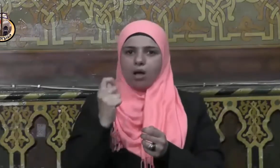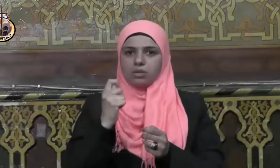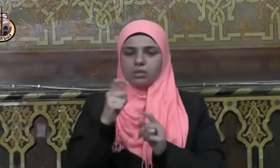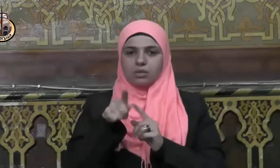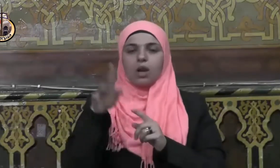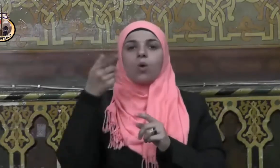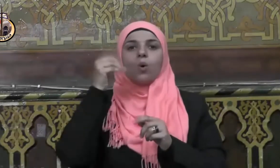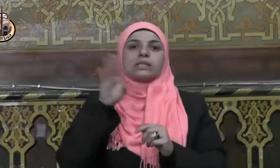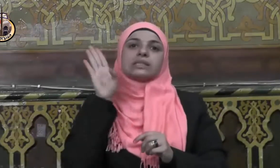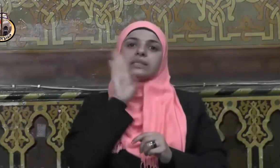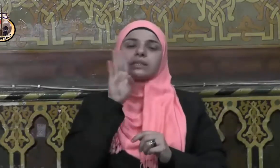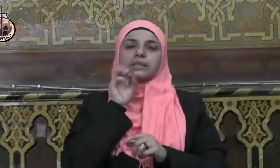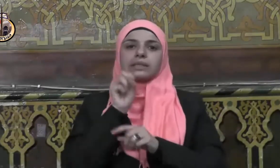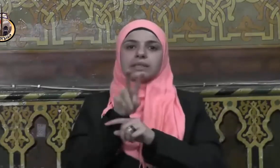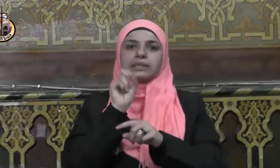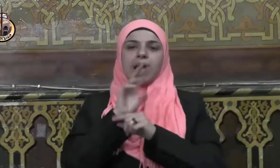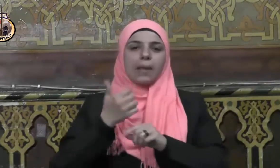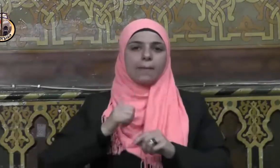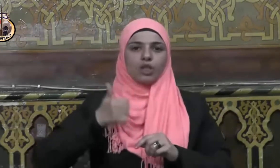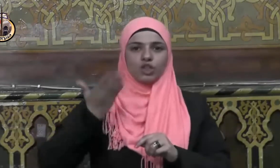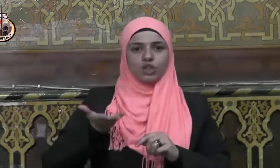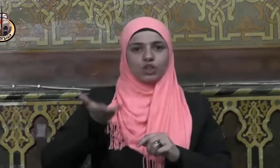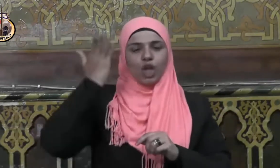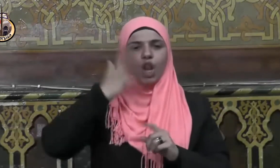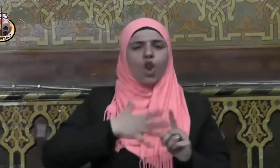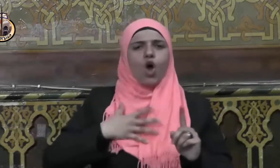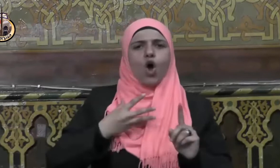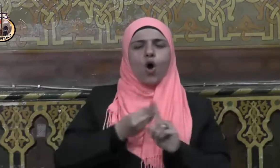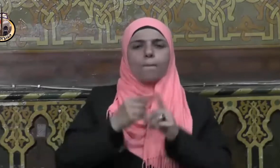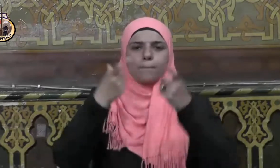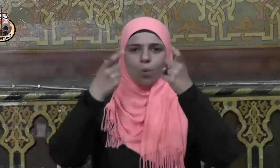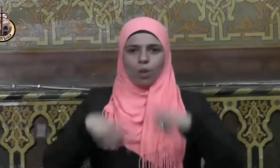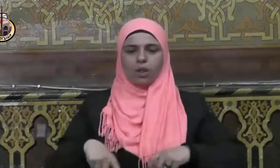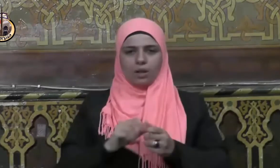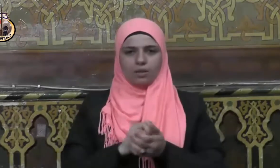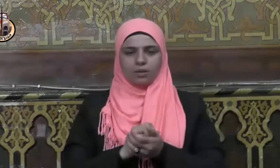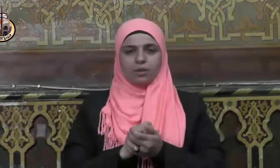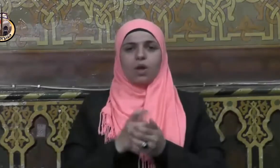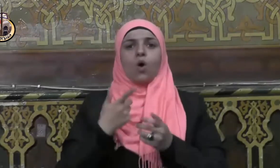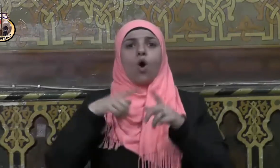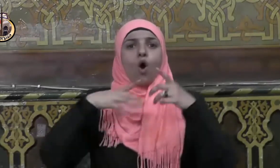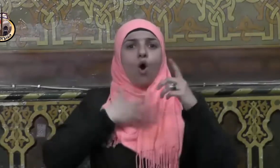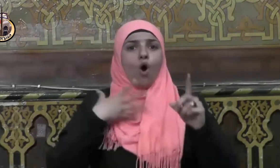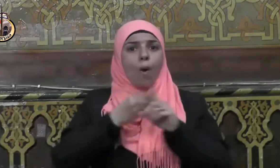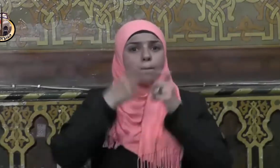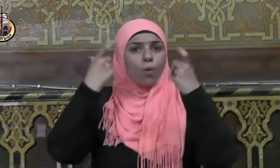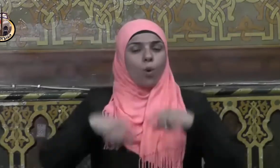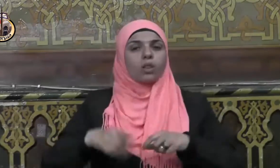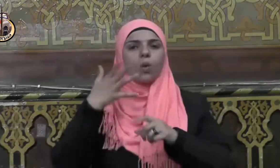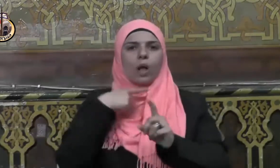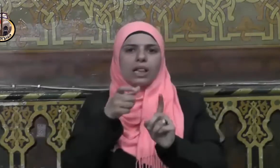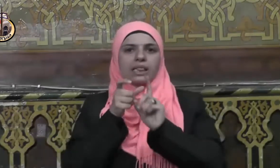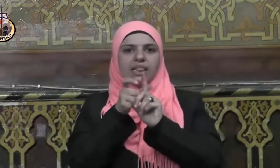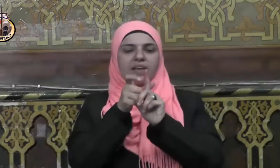وتعاليمه الجليلة حب الوطن والدفاع عنه والعمل